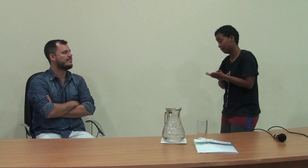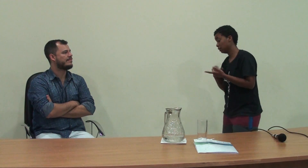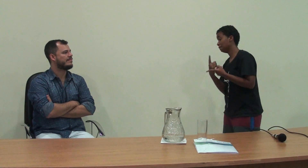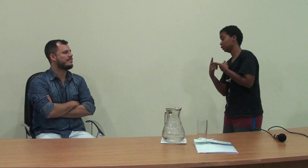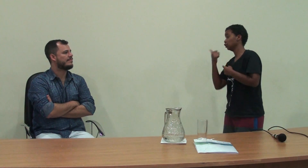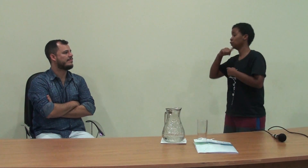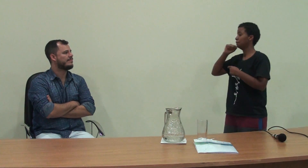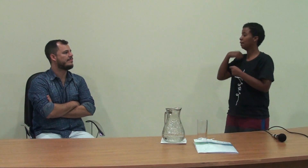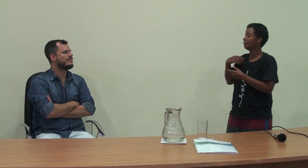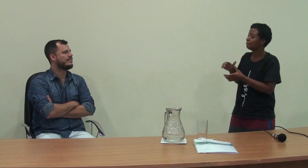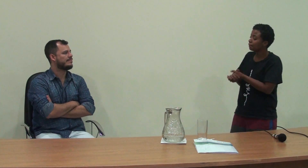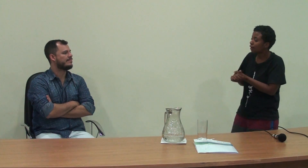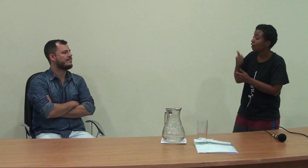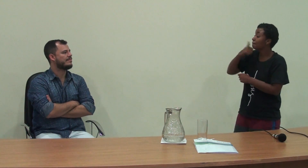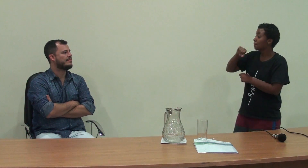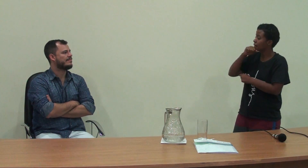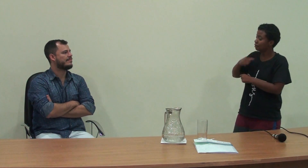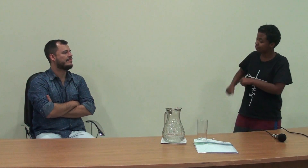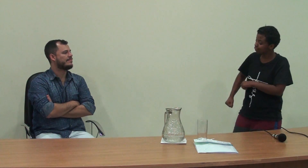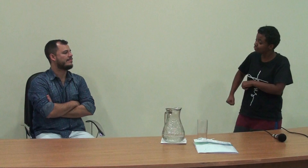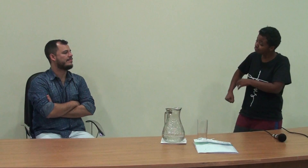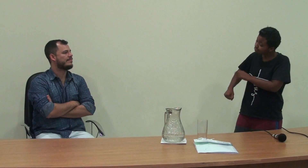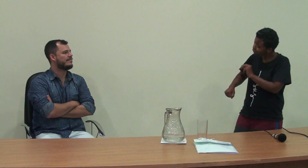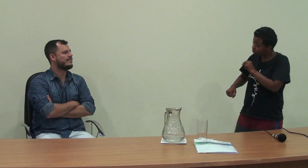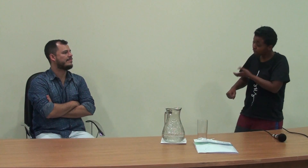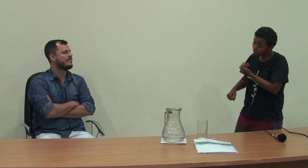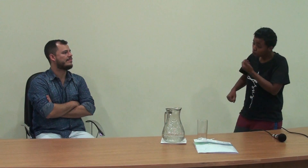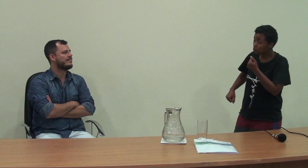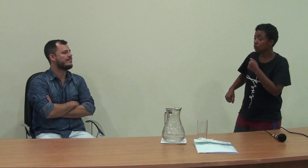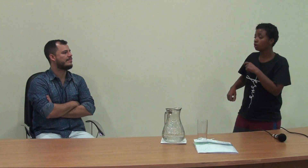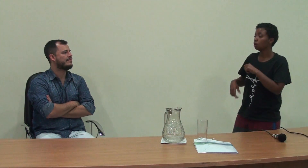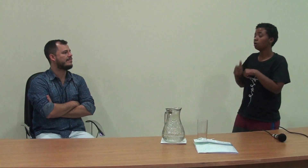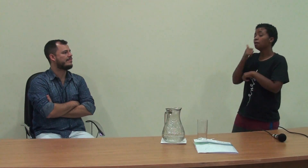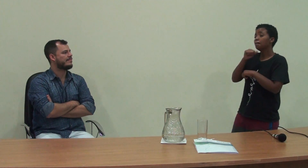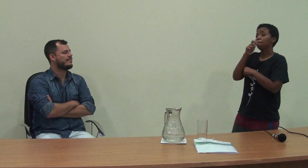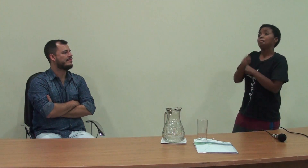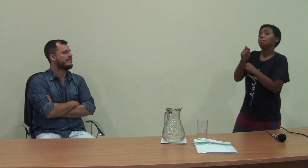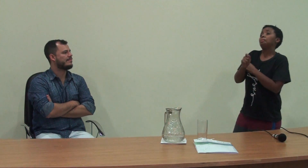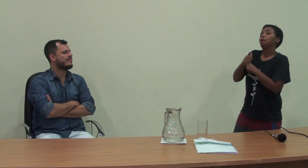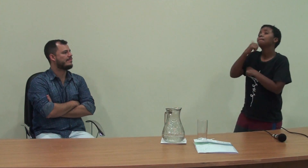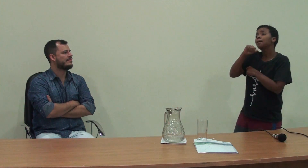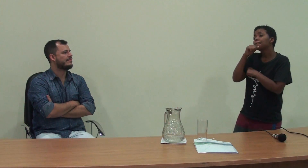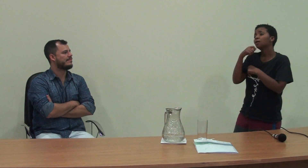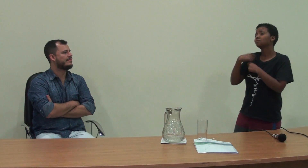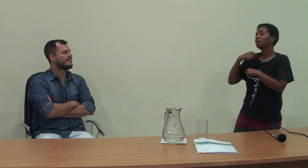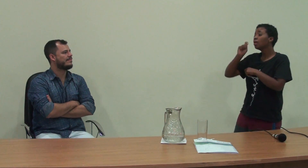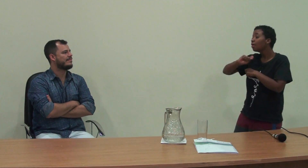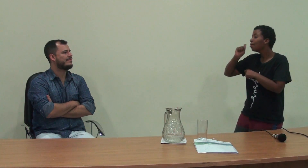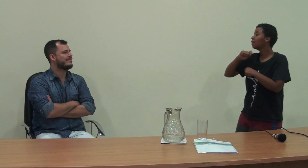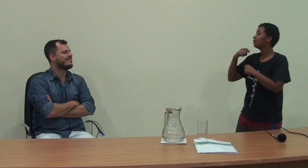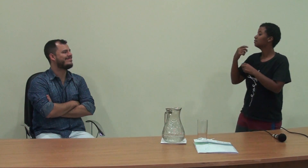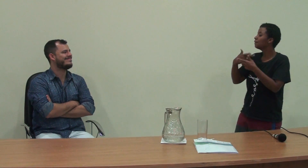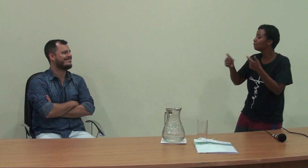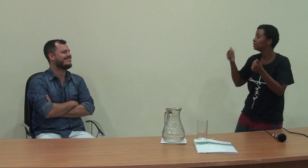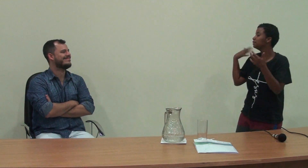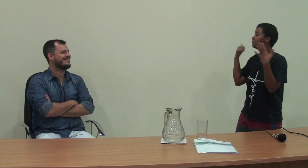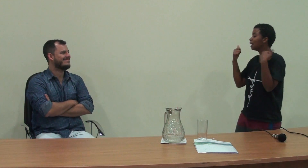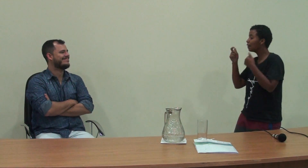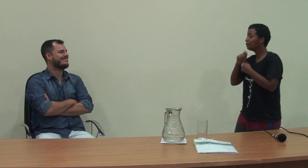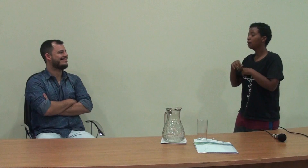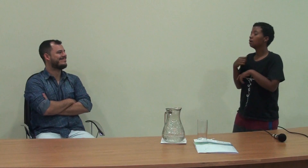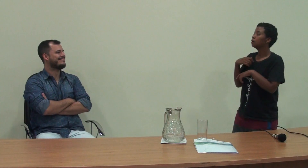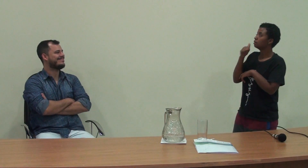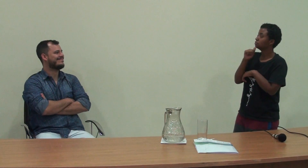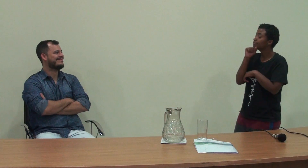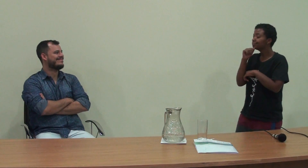mas eu passeava e via as coisas, mas não ouvia nada. A minha mãe sempre junto comigo, tentando me estimular. Me